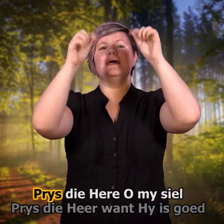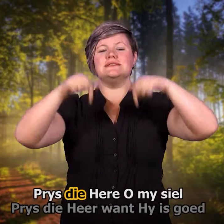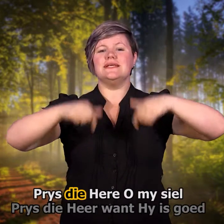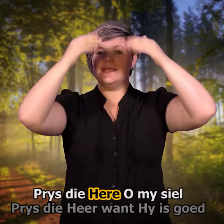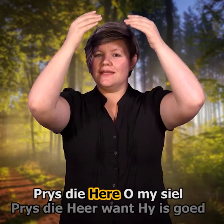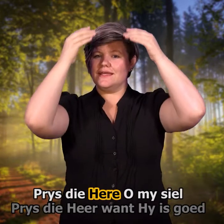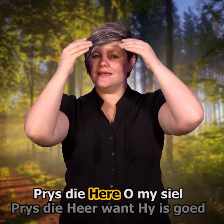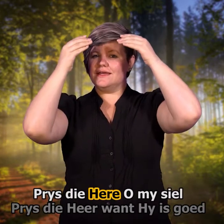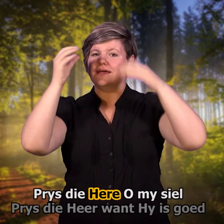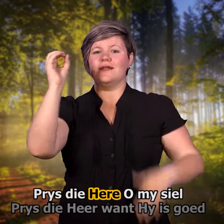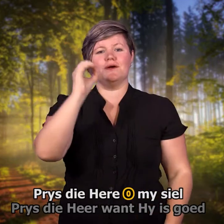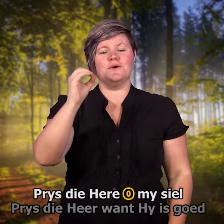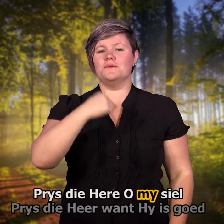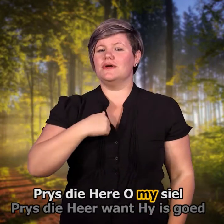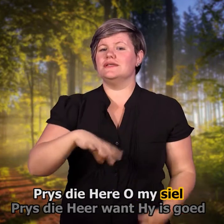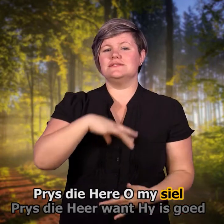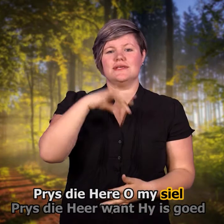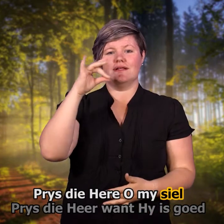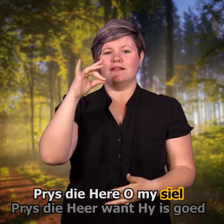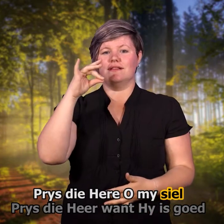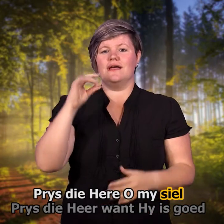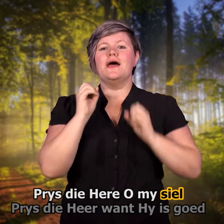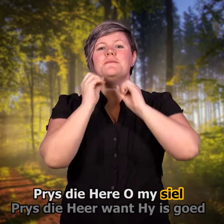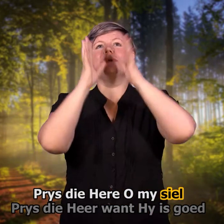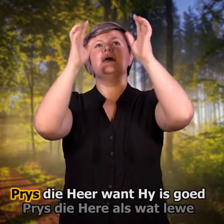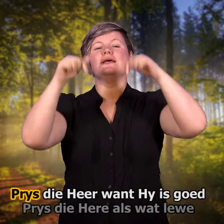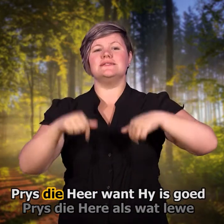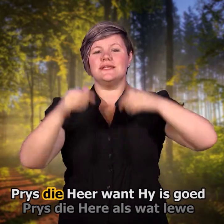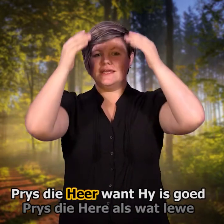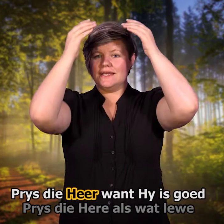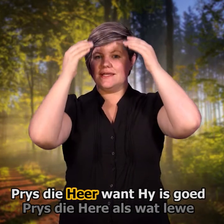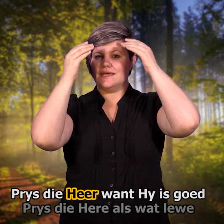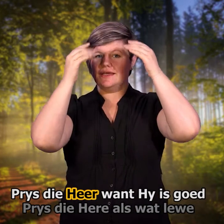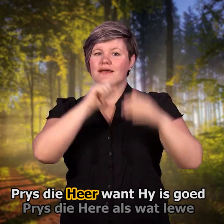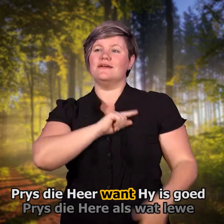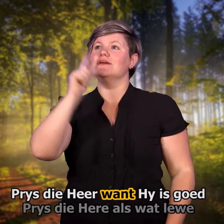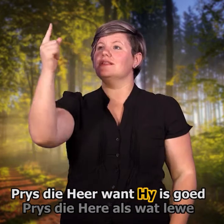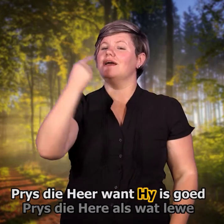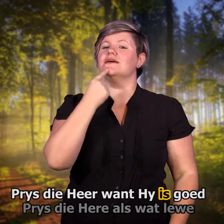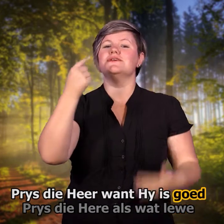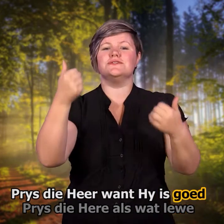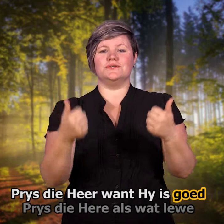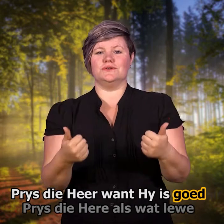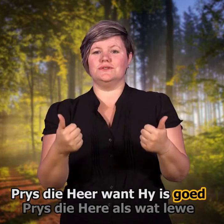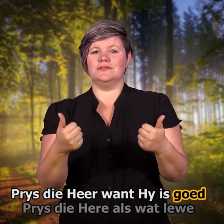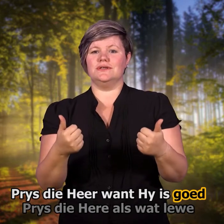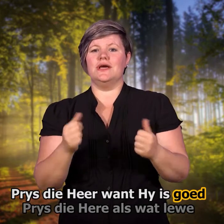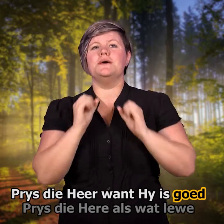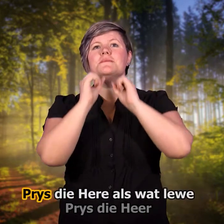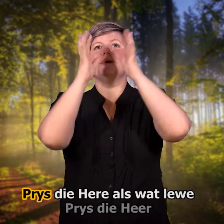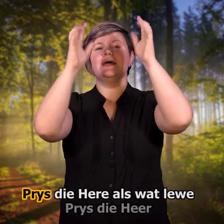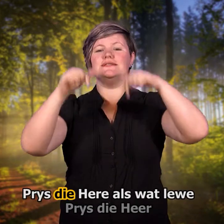Prijs die Heer, o my siel, prijs die Heer, want hy is goed.